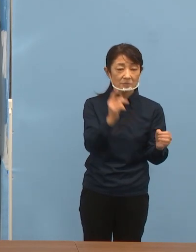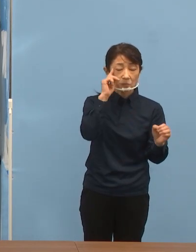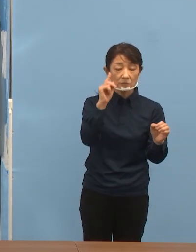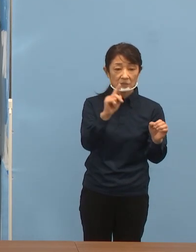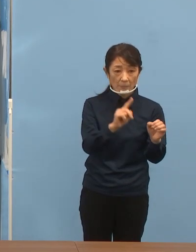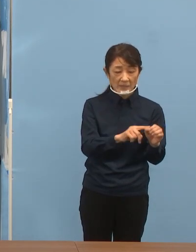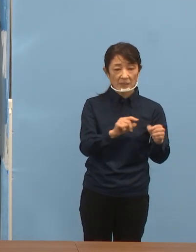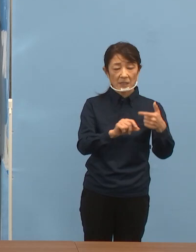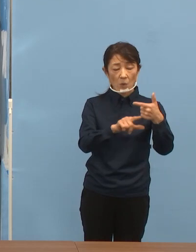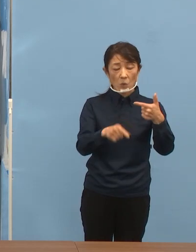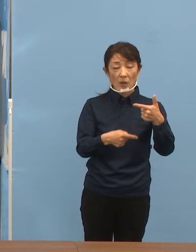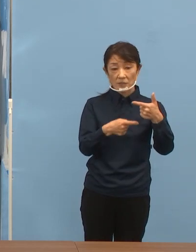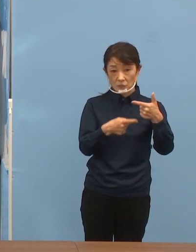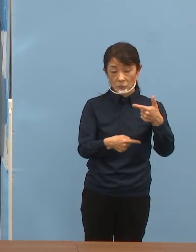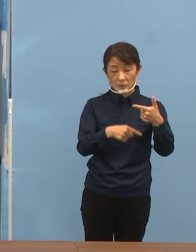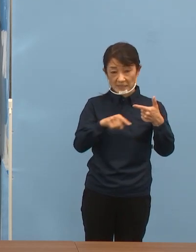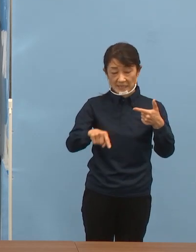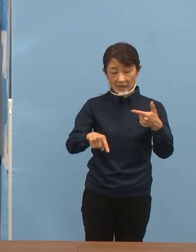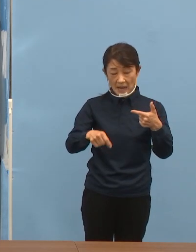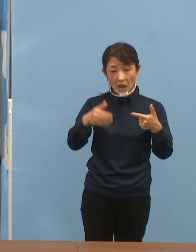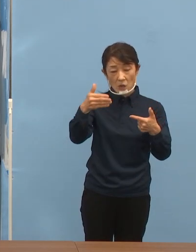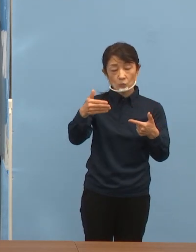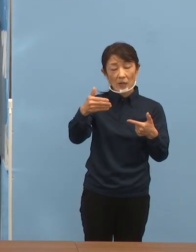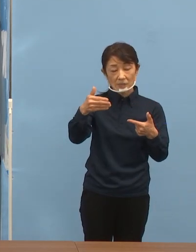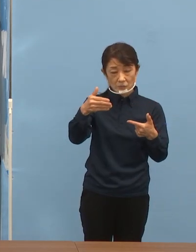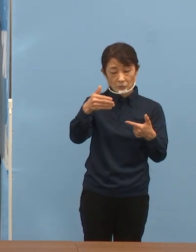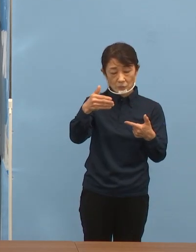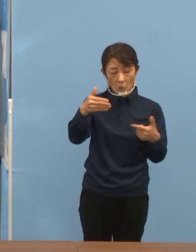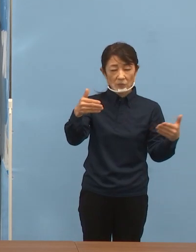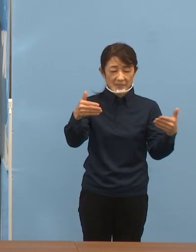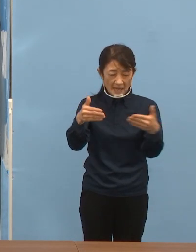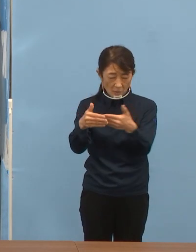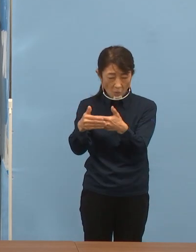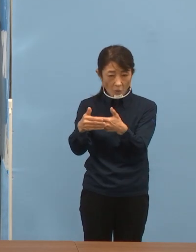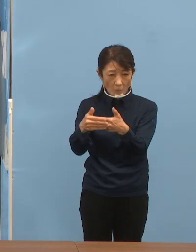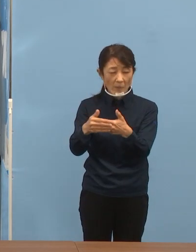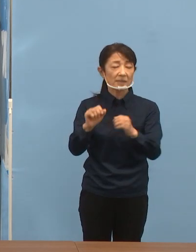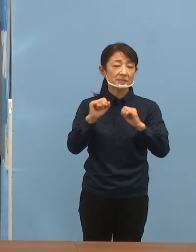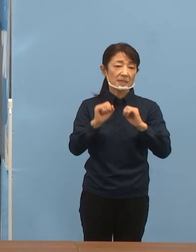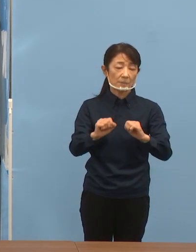6月1日から9月末まで実施することといたしました。